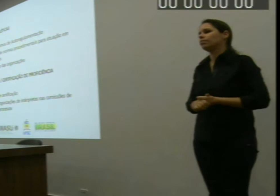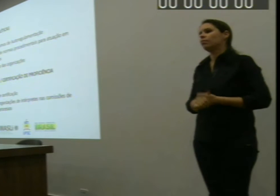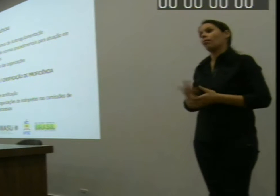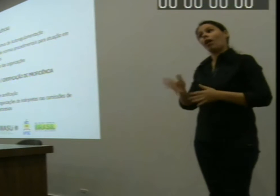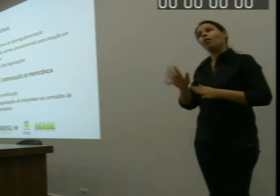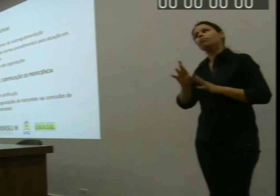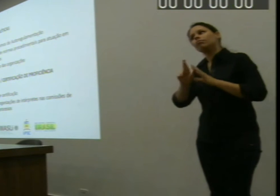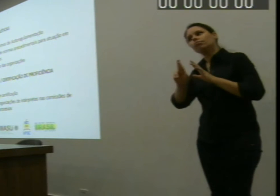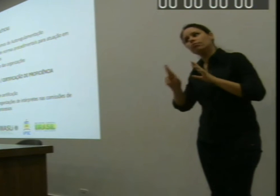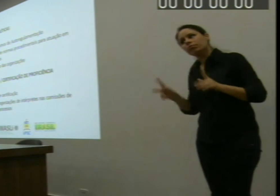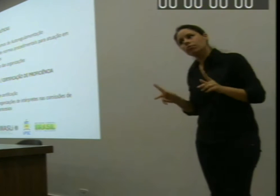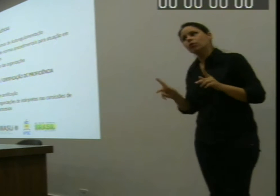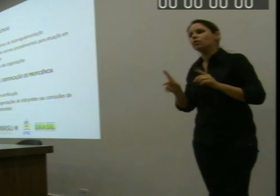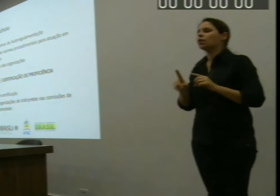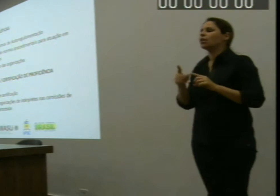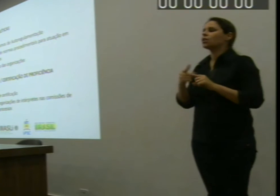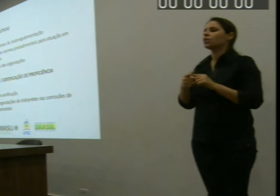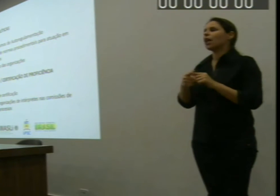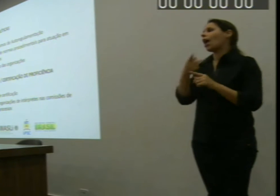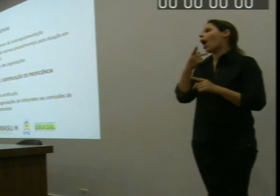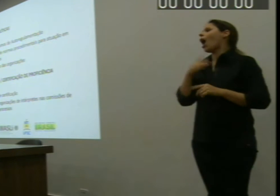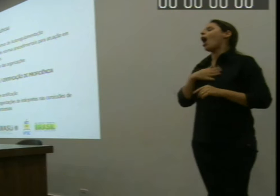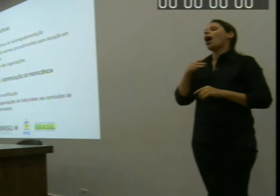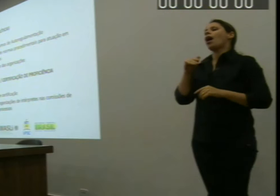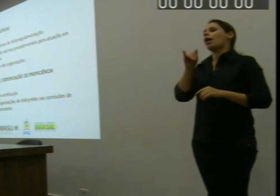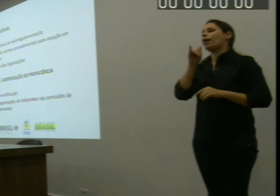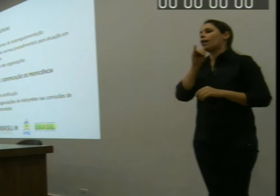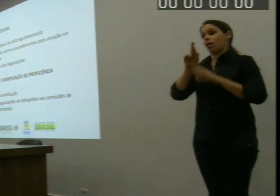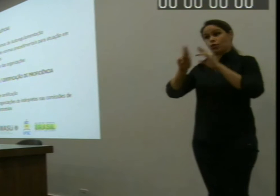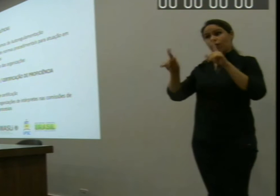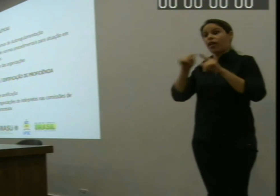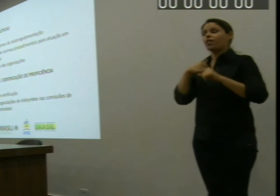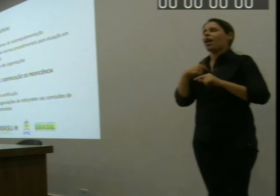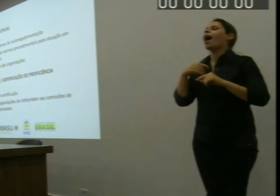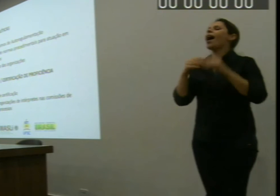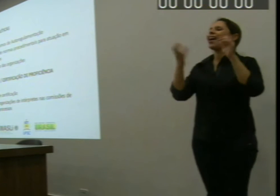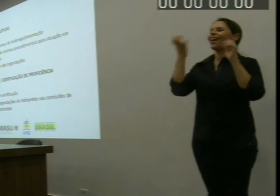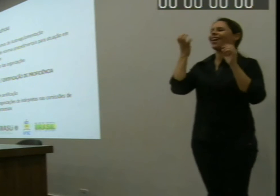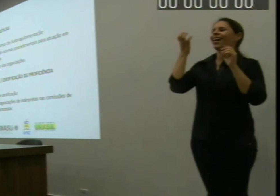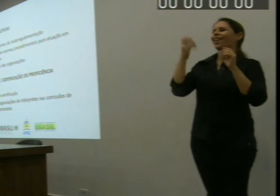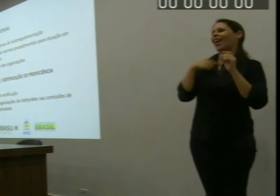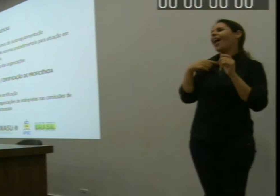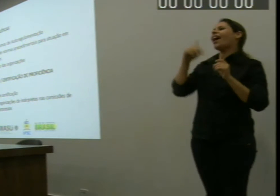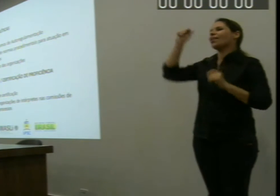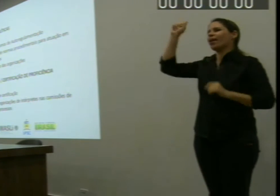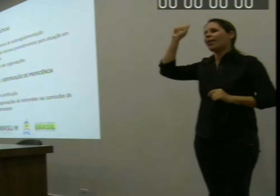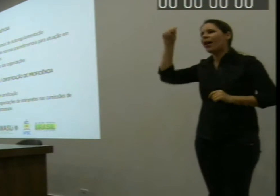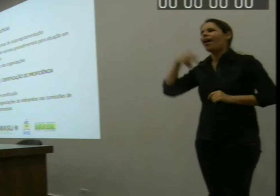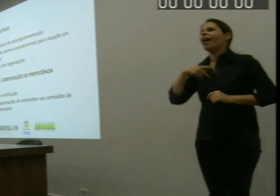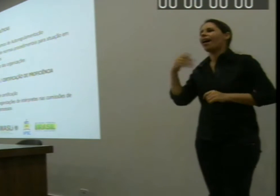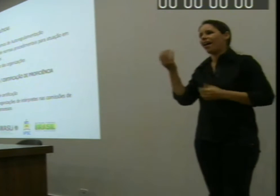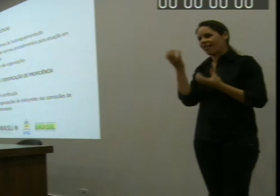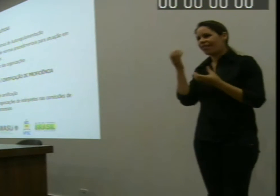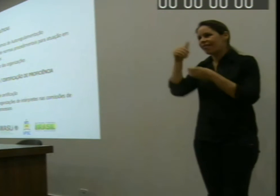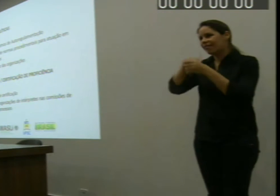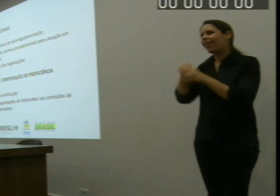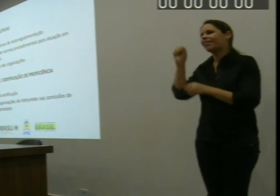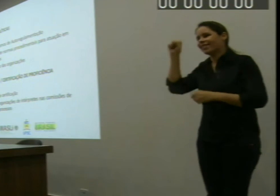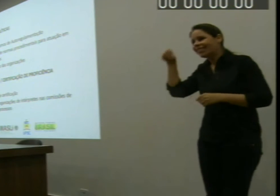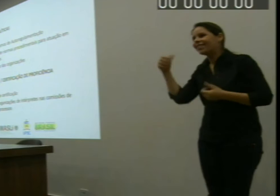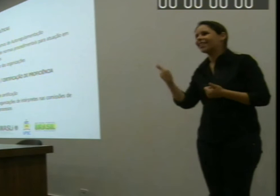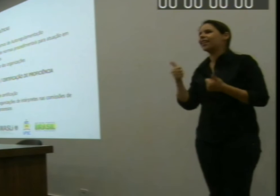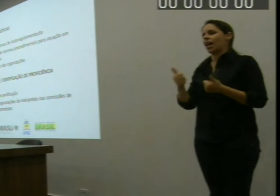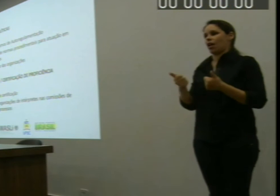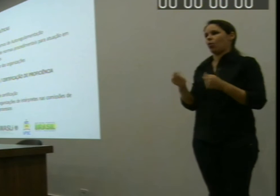discurso dos colegas dizendo eu apoio dizer eu apoio não manté a associação autossustentável né dizer eu